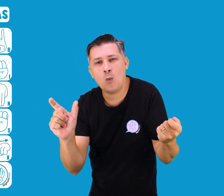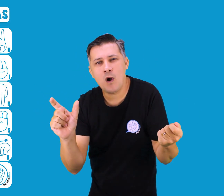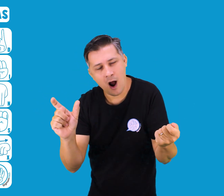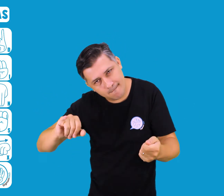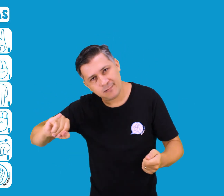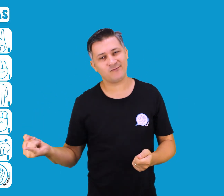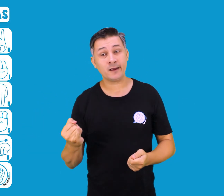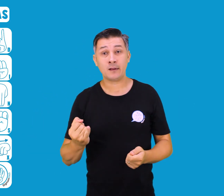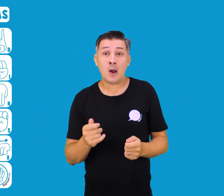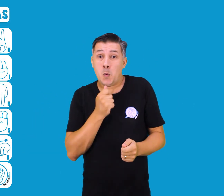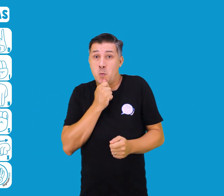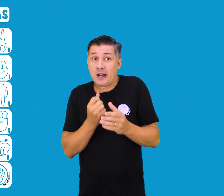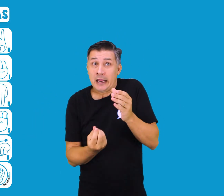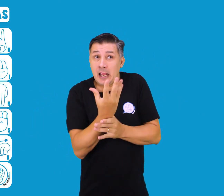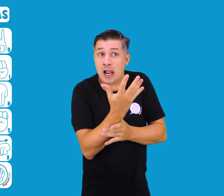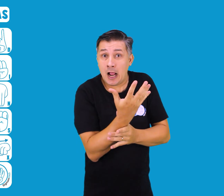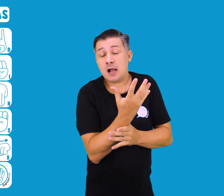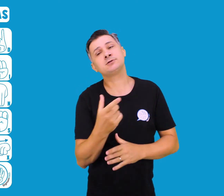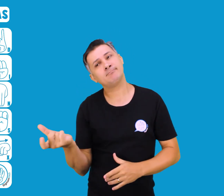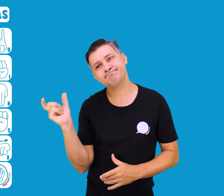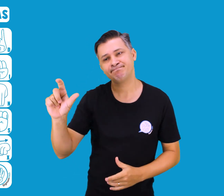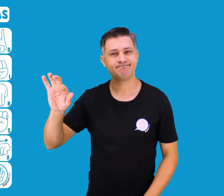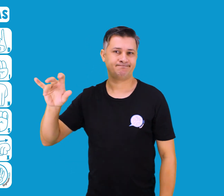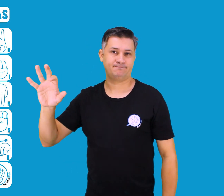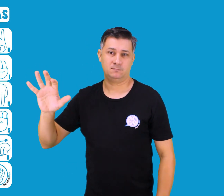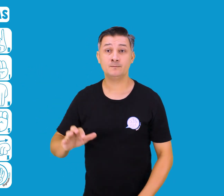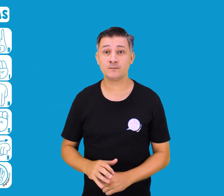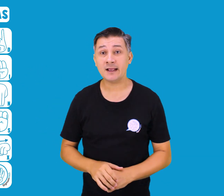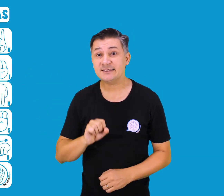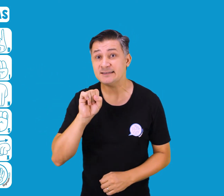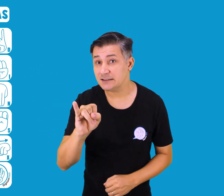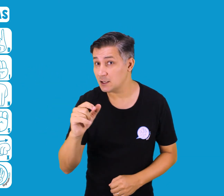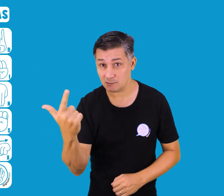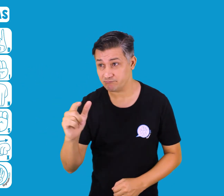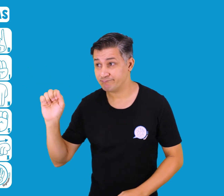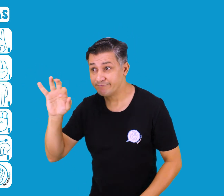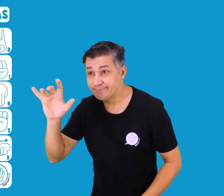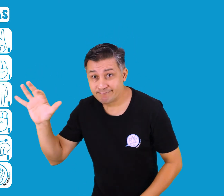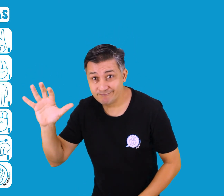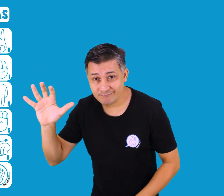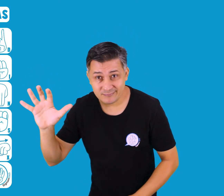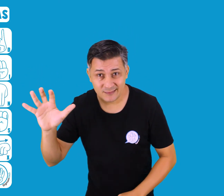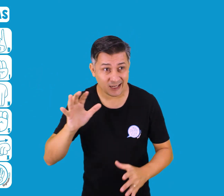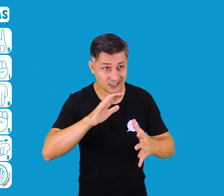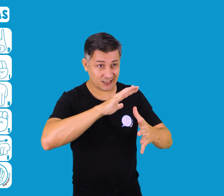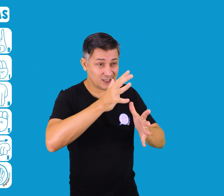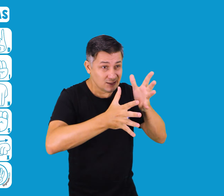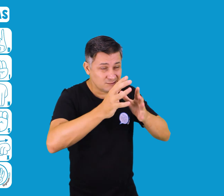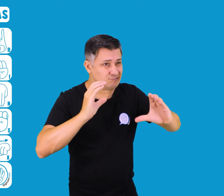desconhecem um sinal em Libras e até que sejam criados, como já falamos. Sem a datilologia, muito da comunicação